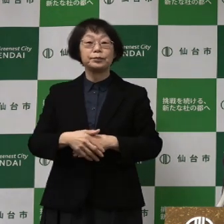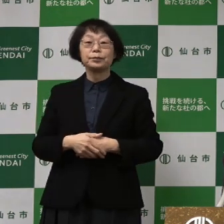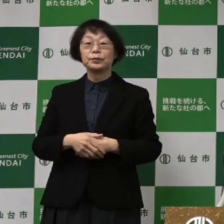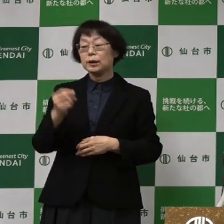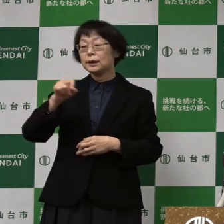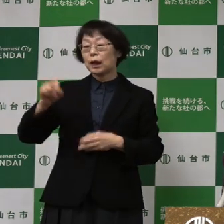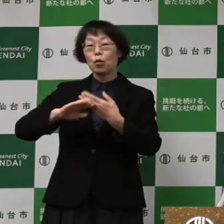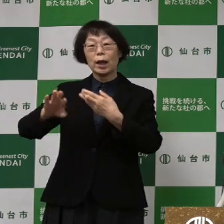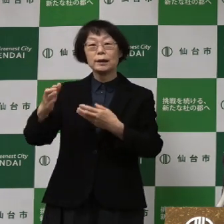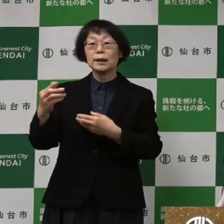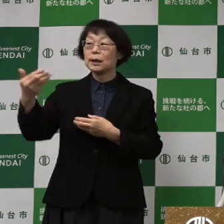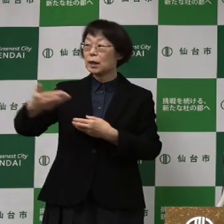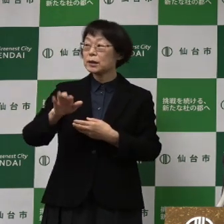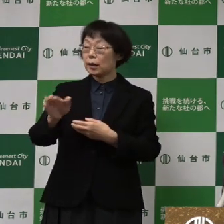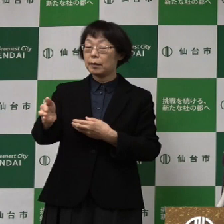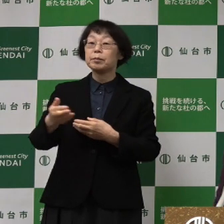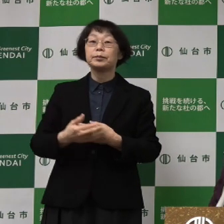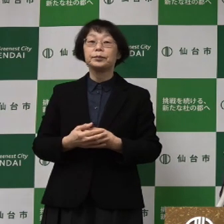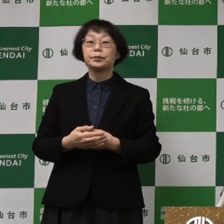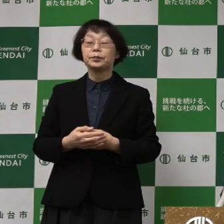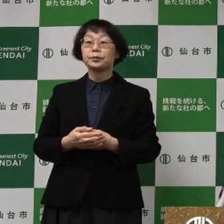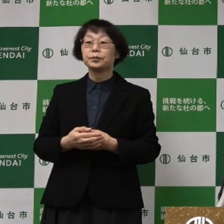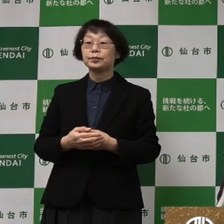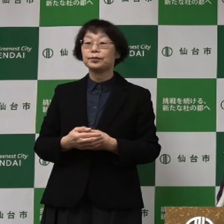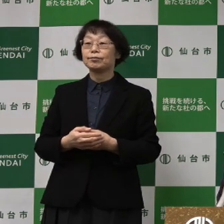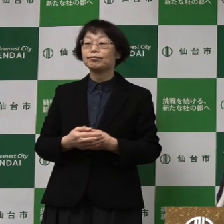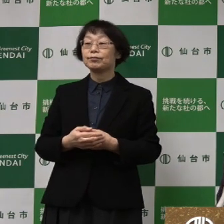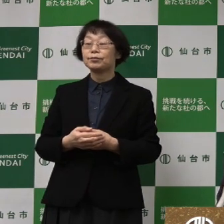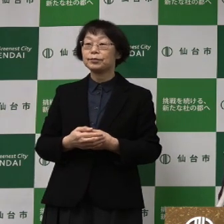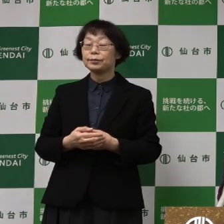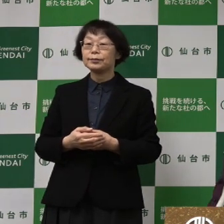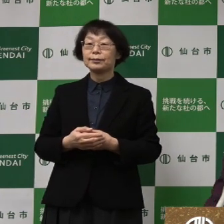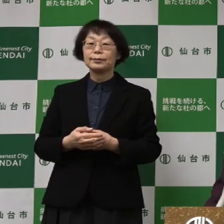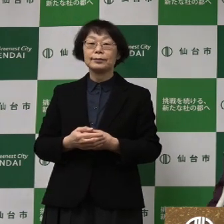はい、他にご質問いかがでしょうか。どうぞ、はい、お願い